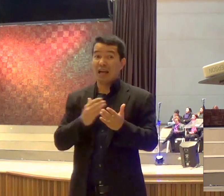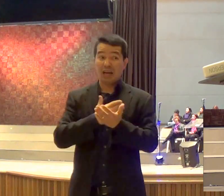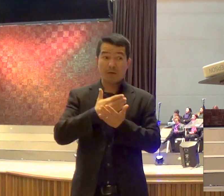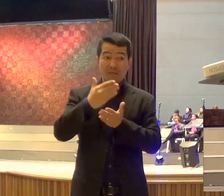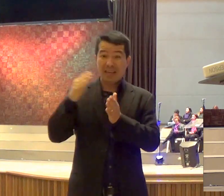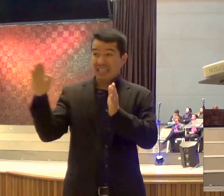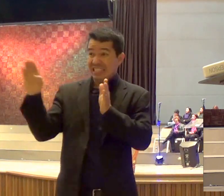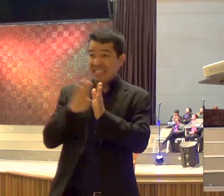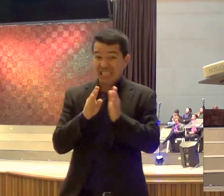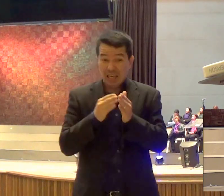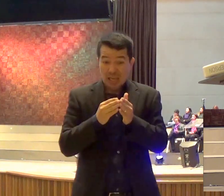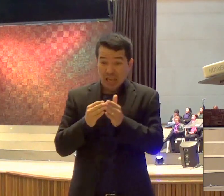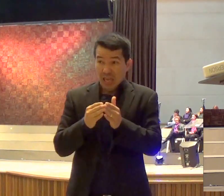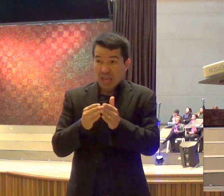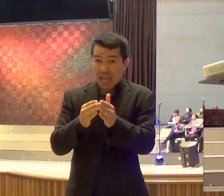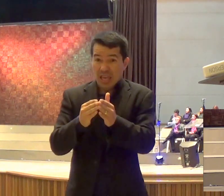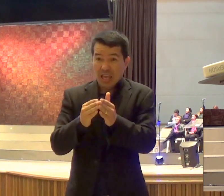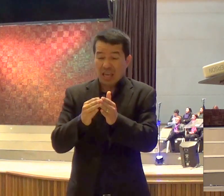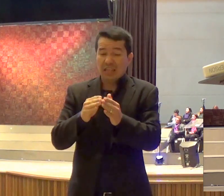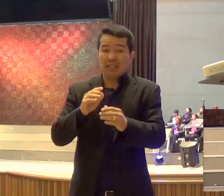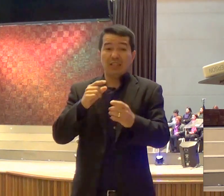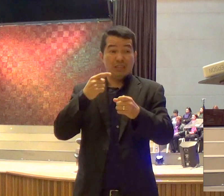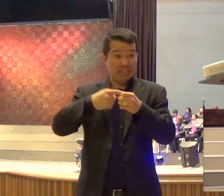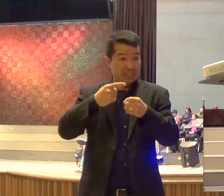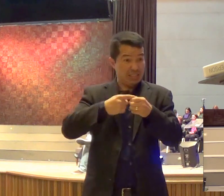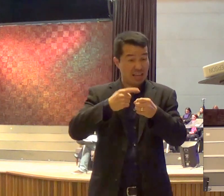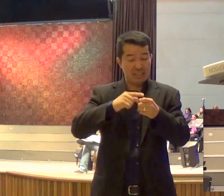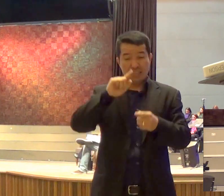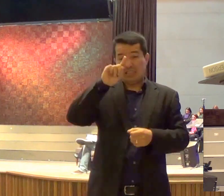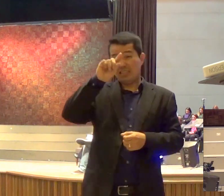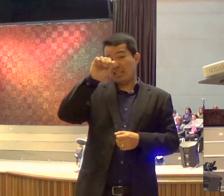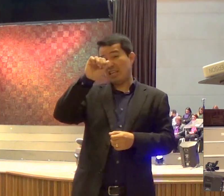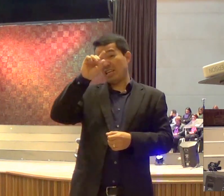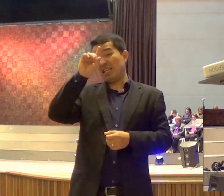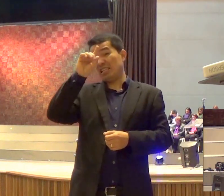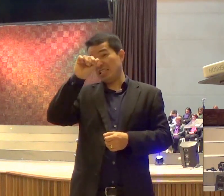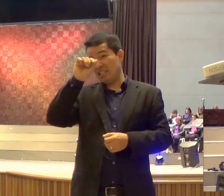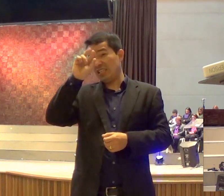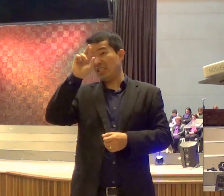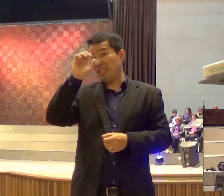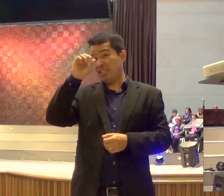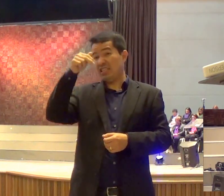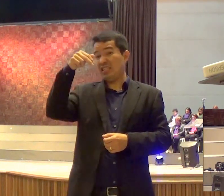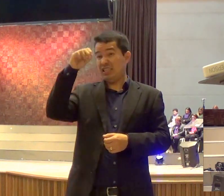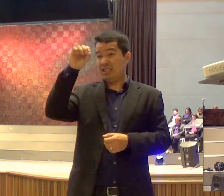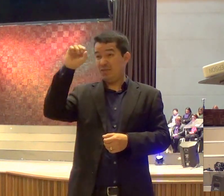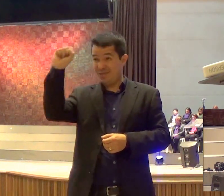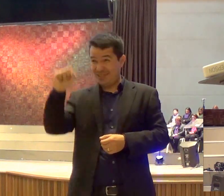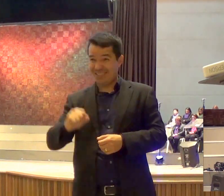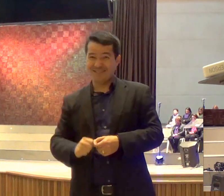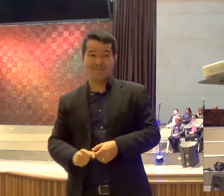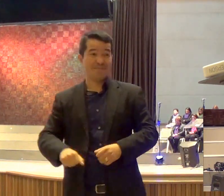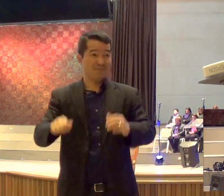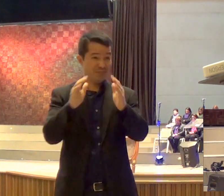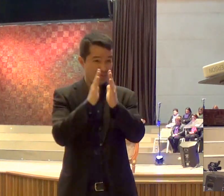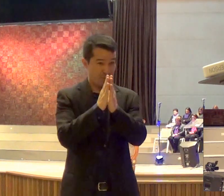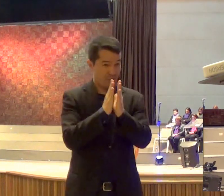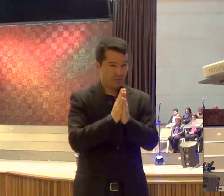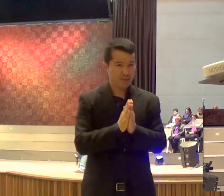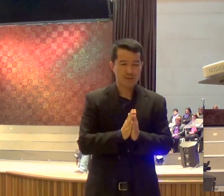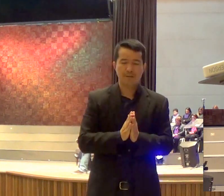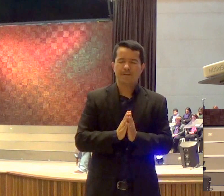gadarenos vamos falar com Deus obrigado a Deus pela tua palavra palavra Deus que é inspirada pelo teu espírito